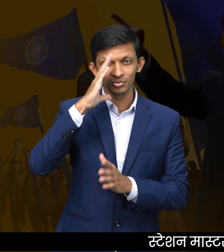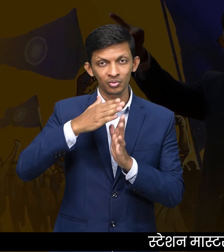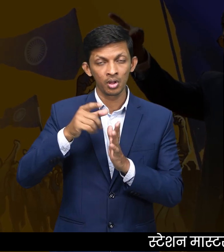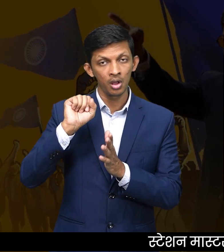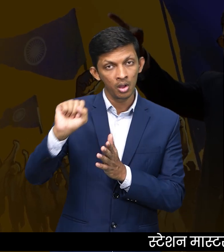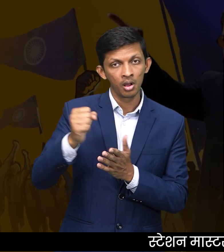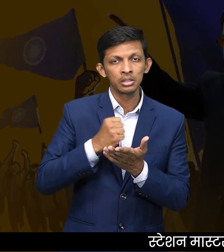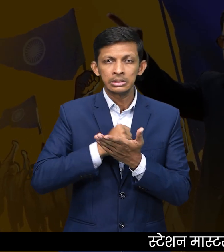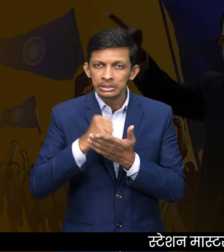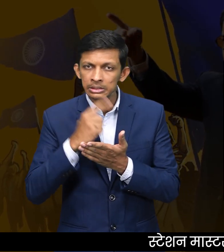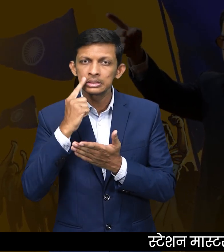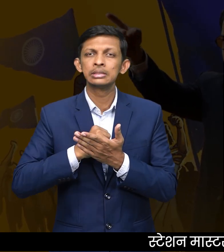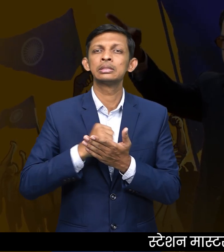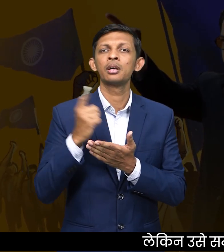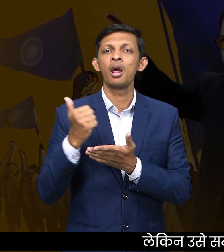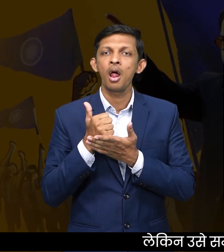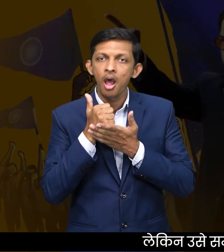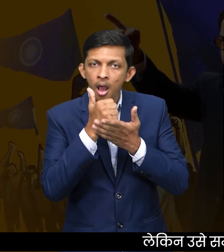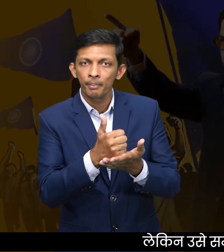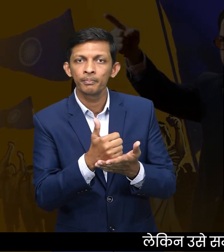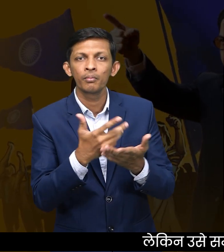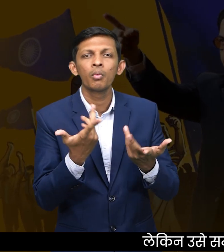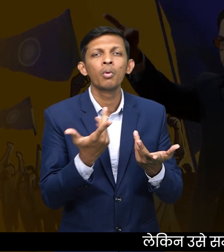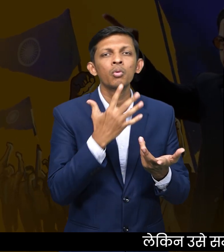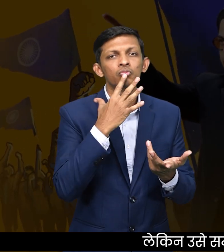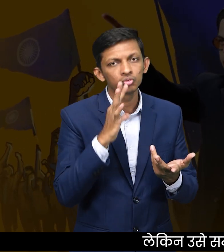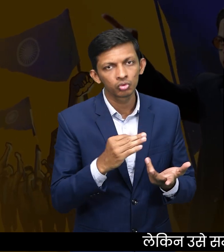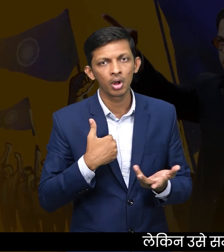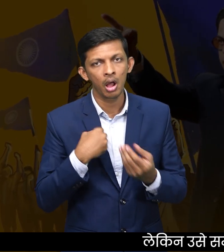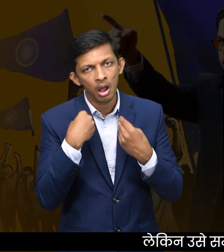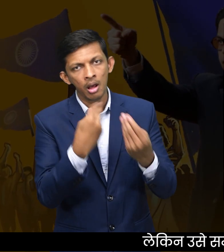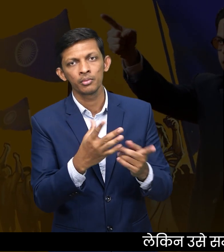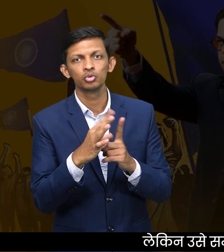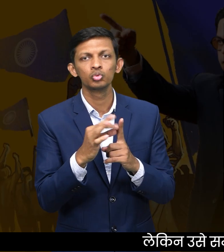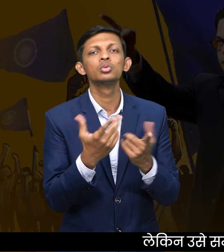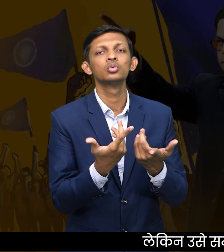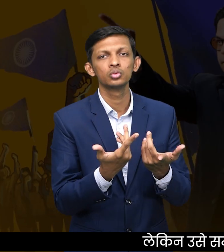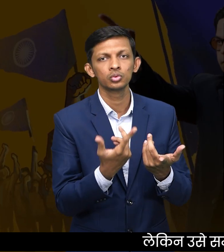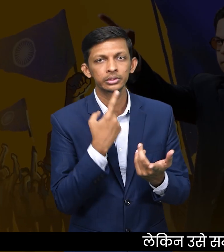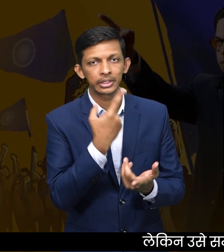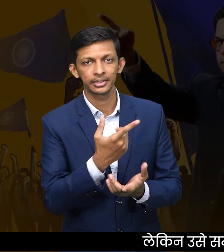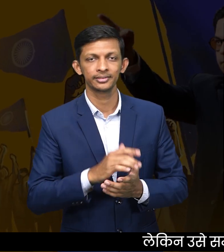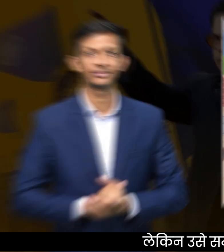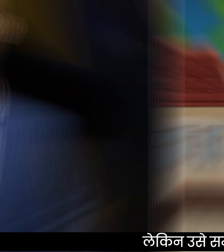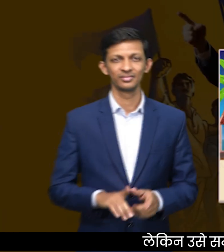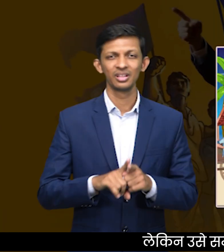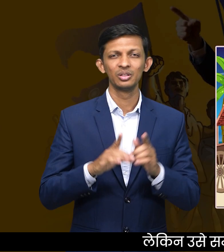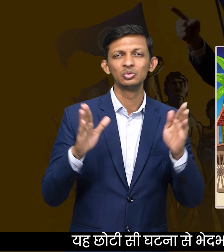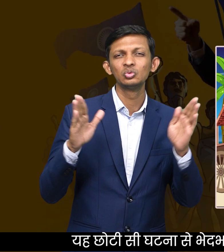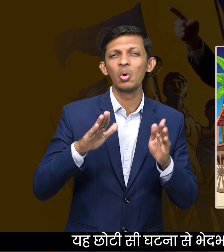मदद करने की कोशिश की, लेकिन उसे समझ नहीं आ रहा था कि क्या करें। ये